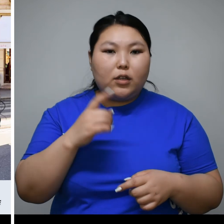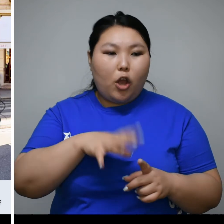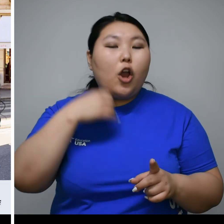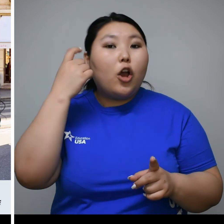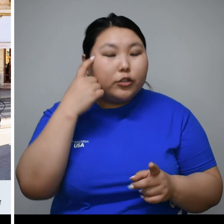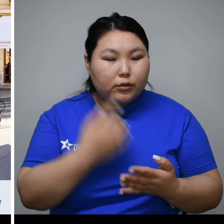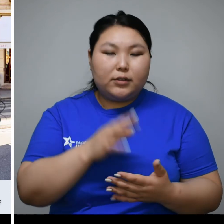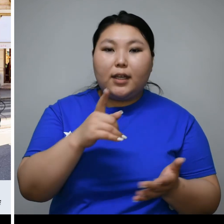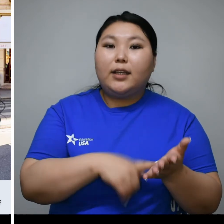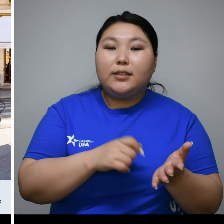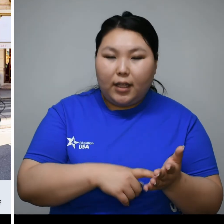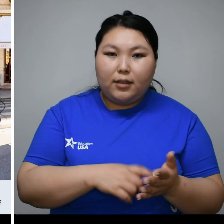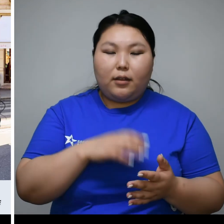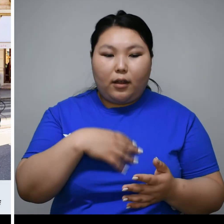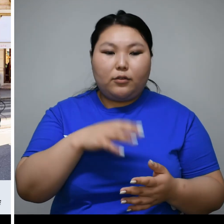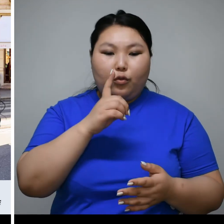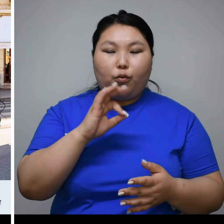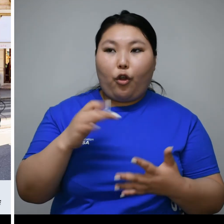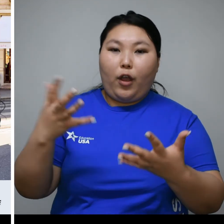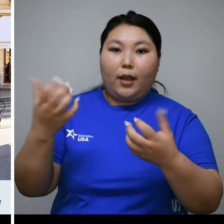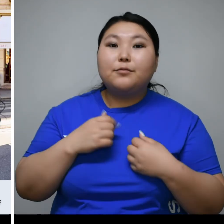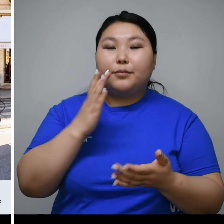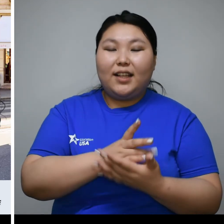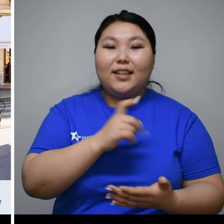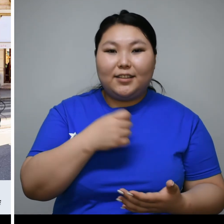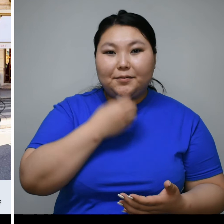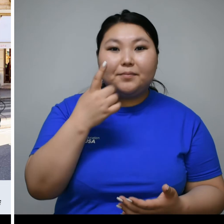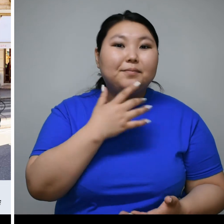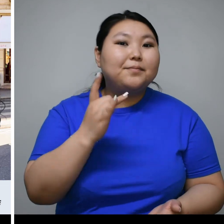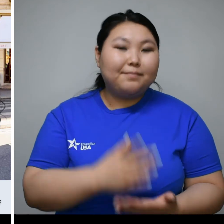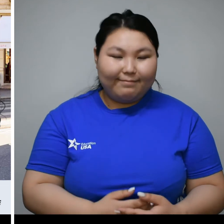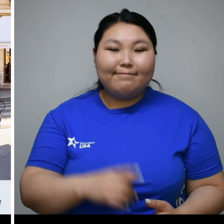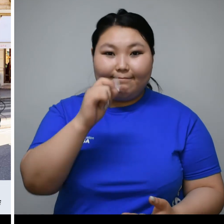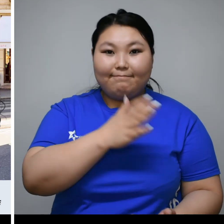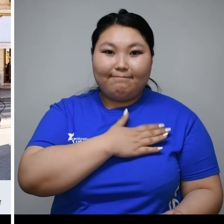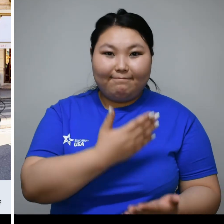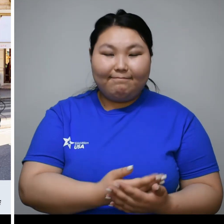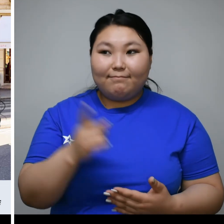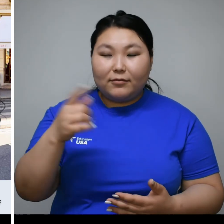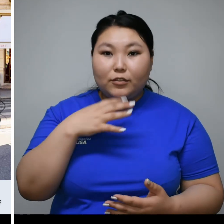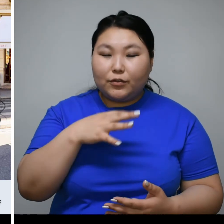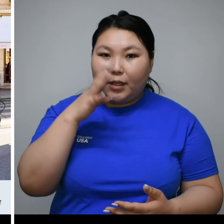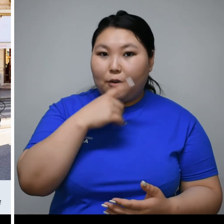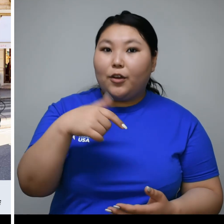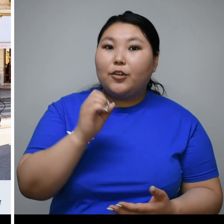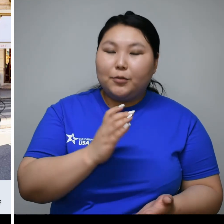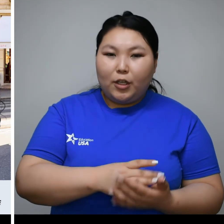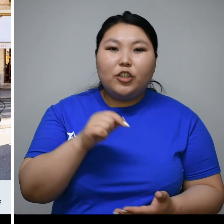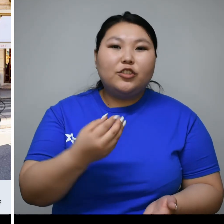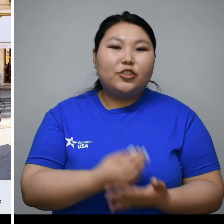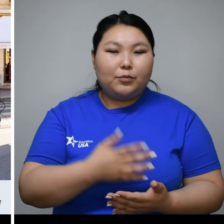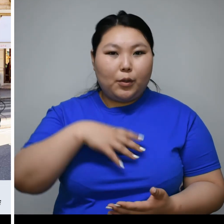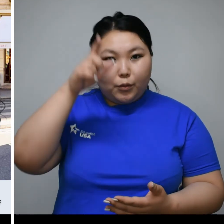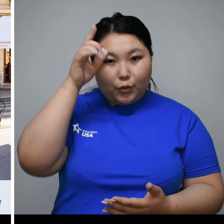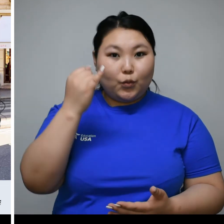хүнээс ойлгож яг хэрэгтэй яг таг зөвлөгөөнүүдийг авдим байналаа гэж зөвлөмөр ээ нөө. За баярлалаа. Наач яста гой зөвлөгөө байна. Одоо жишээ